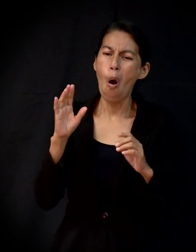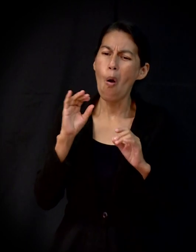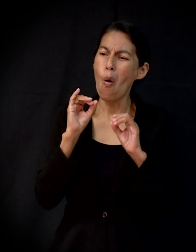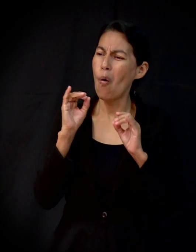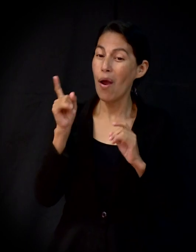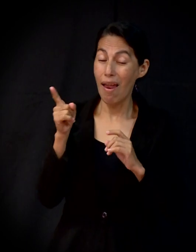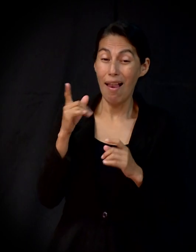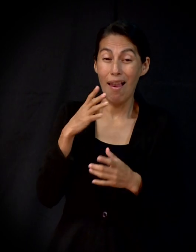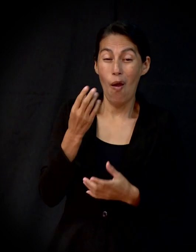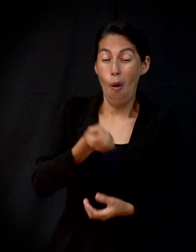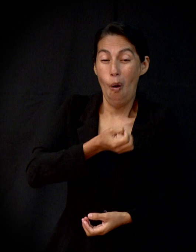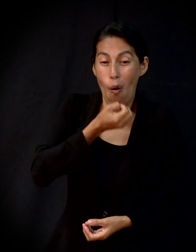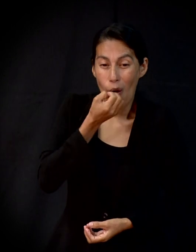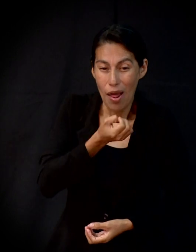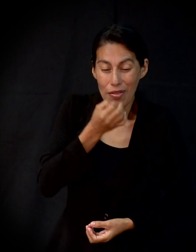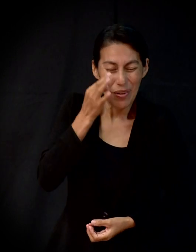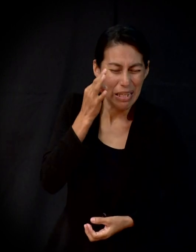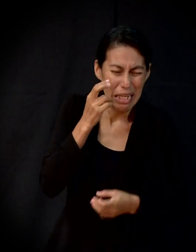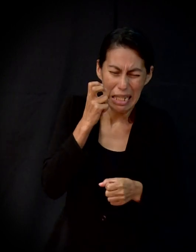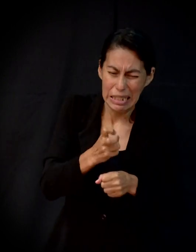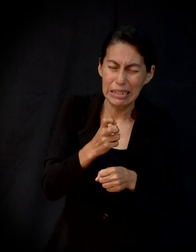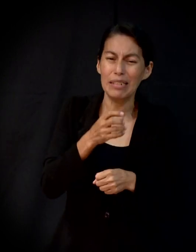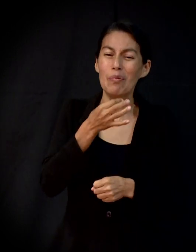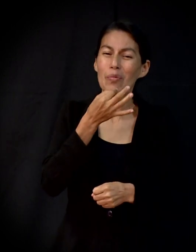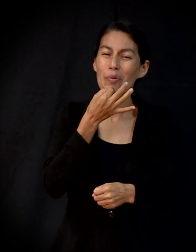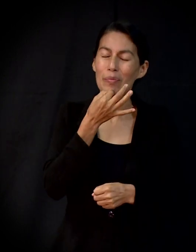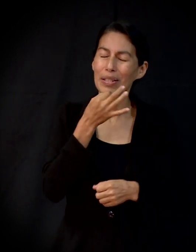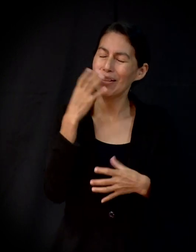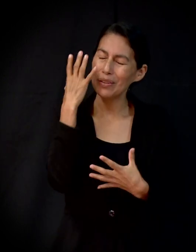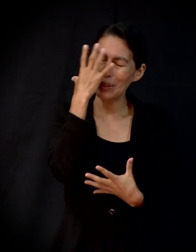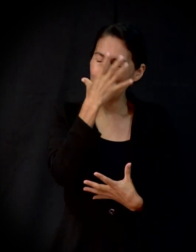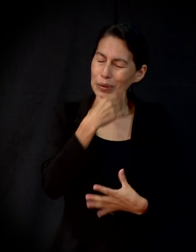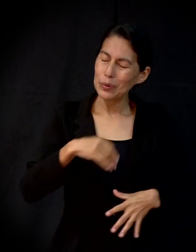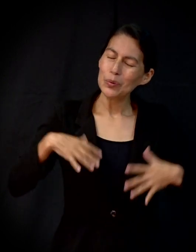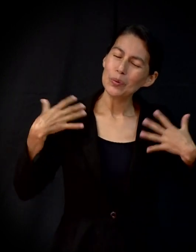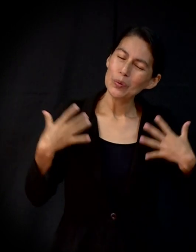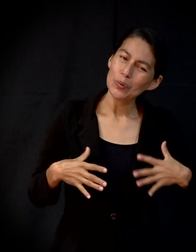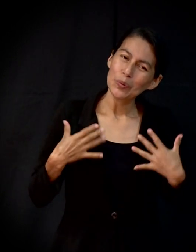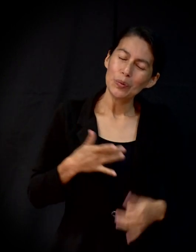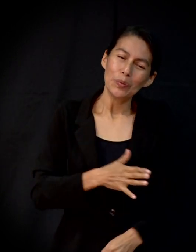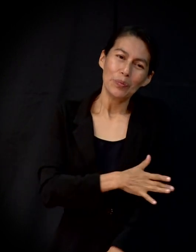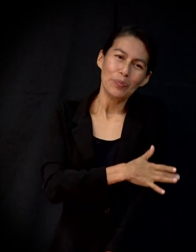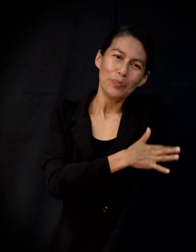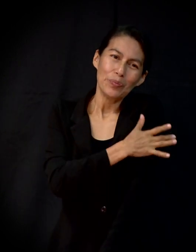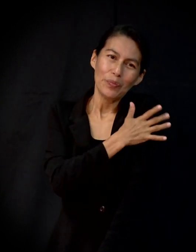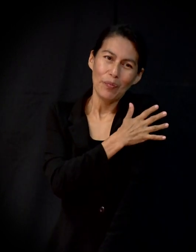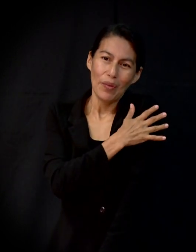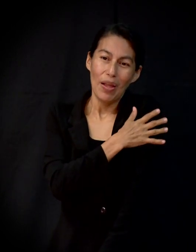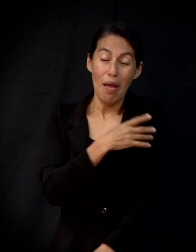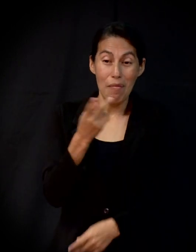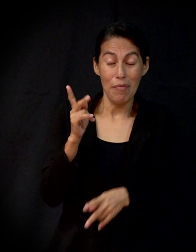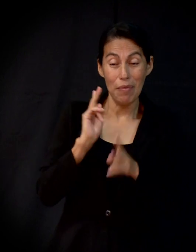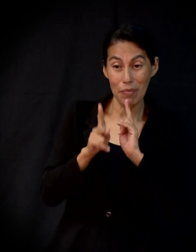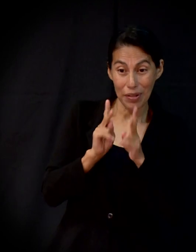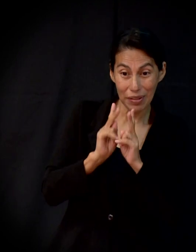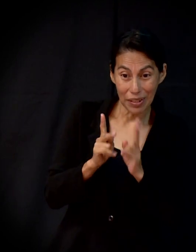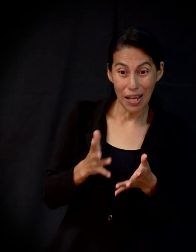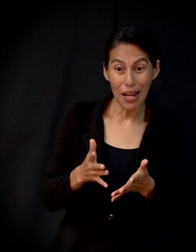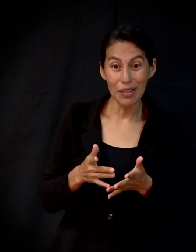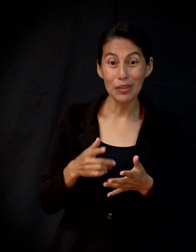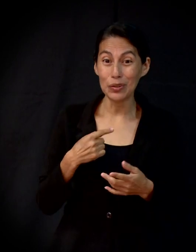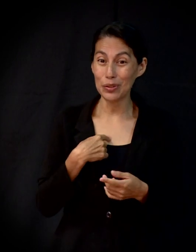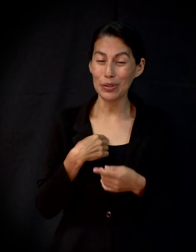que cuando yo estaba terminando el proceso. Para mí también fue algo que cuando tú me lo